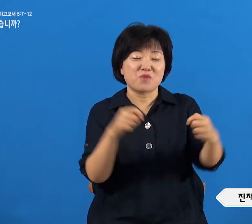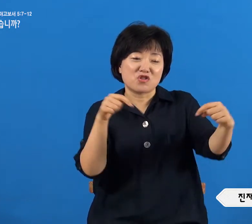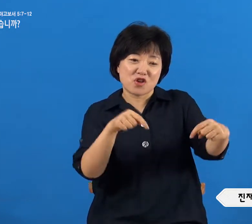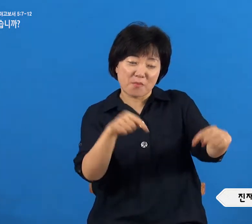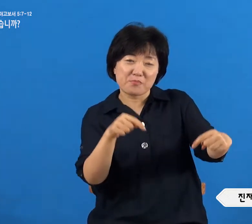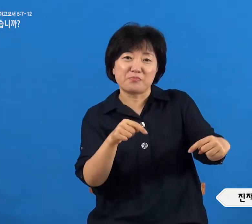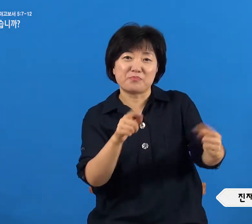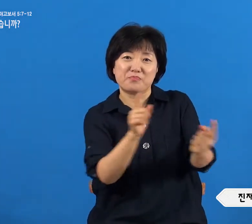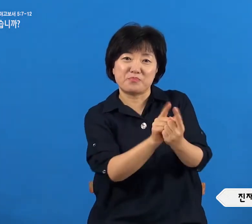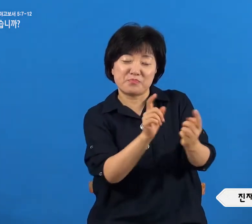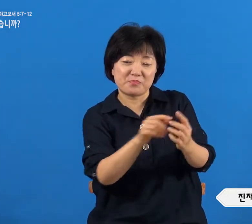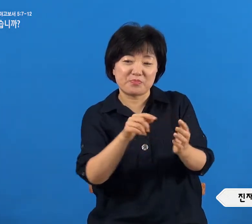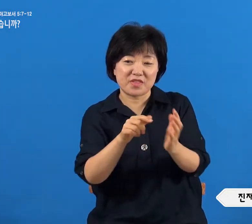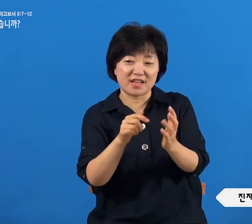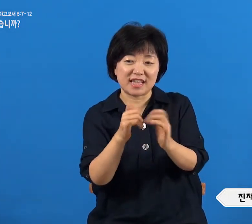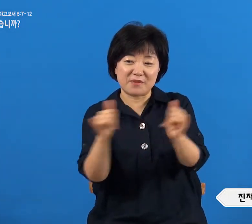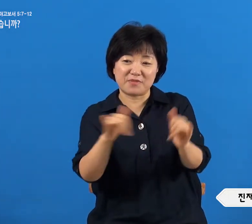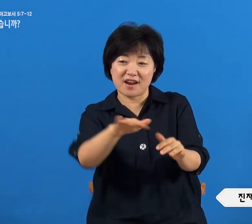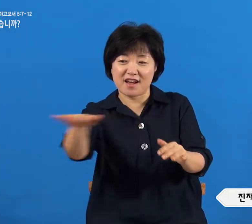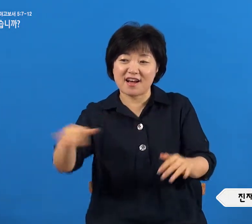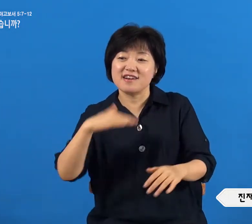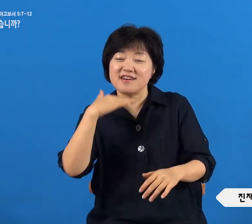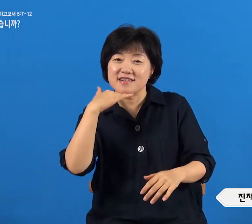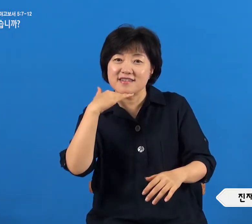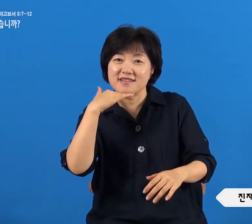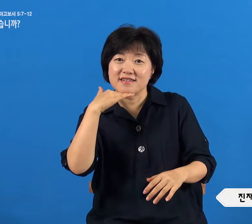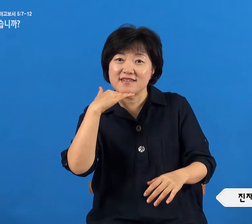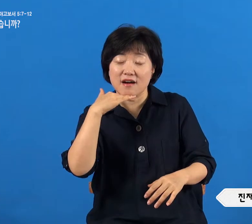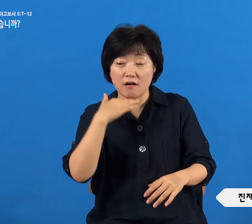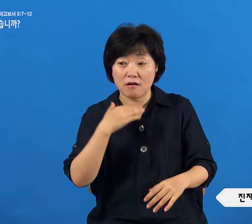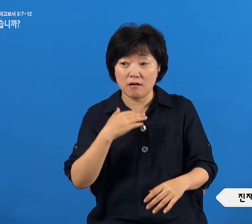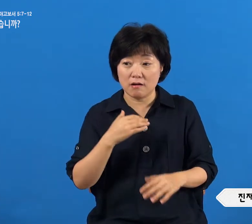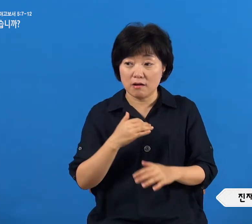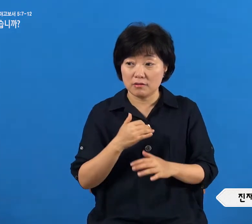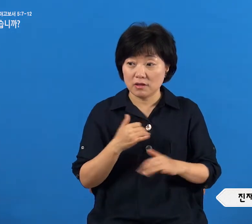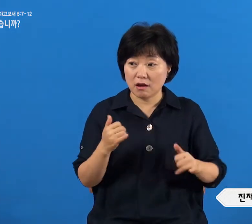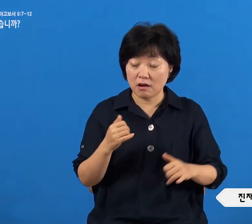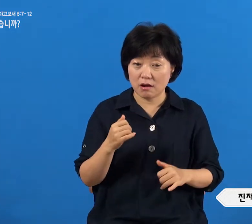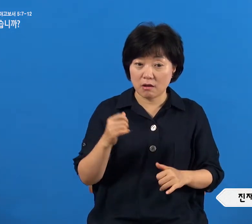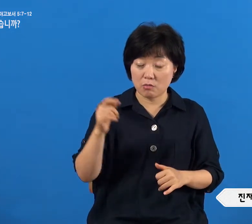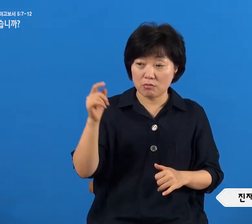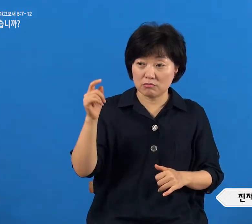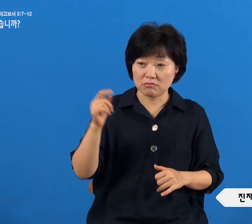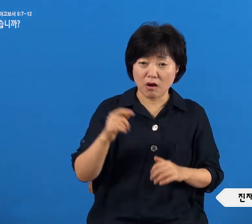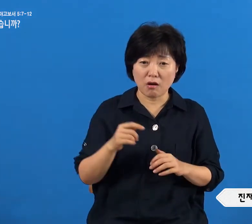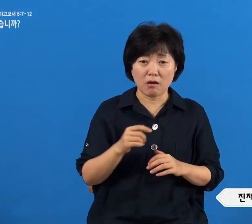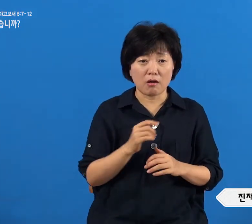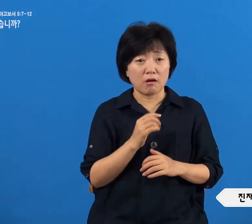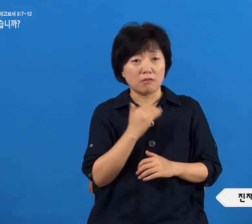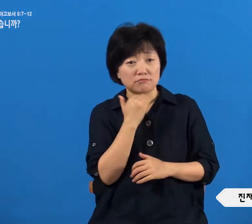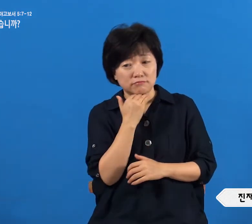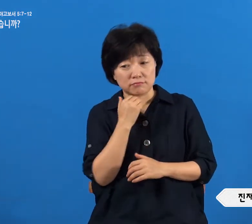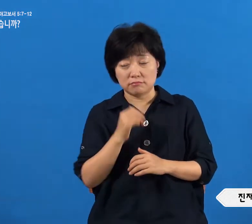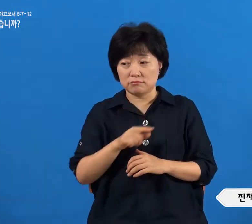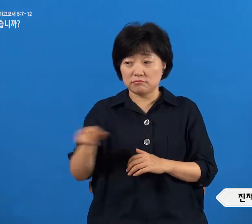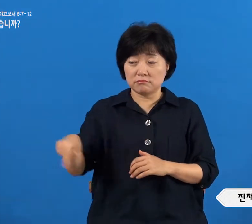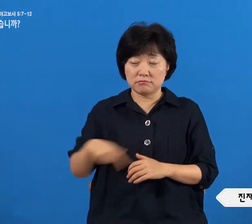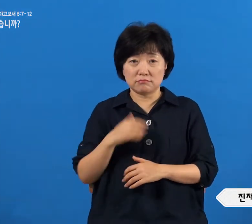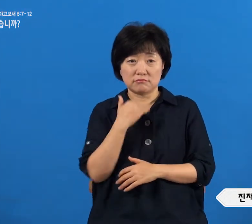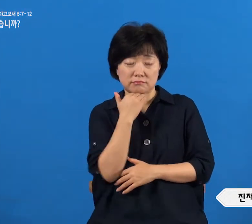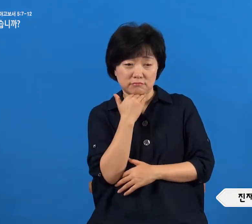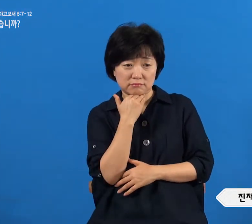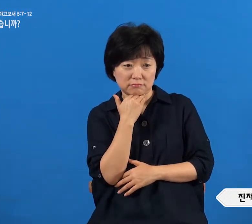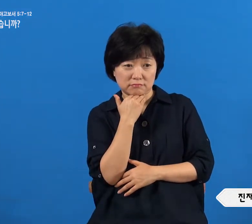모여 있었습니다. 그런데 아무도 나타나지가 않습니다. 10분 정도 기다립니다.